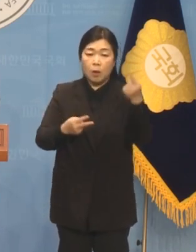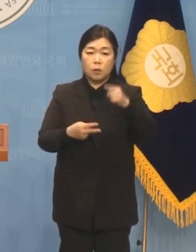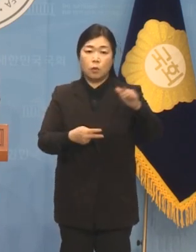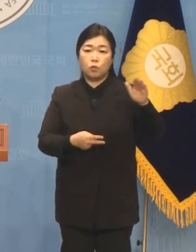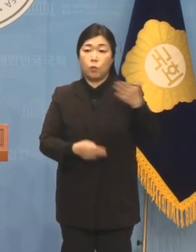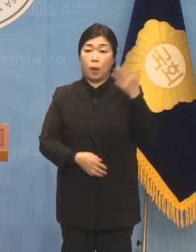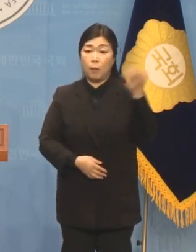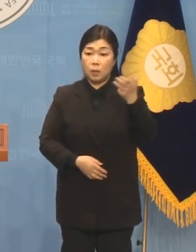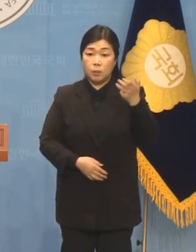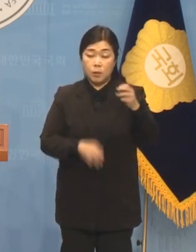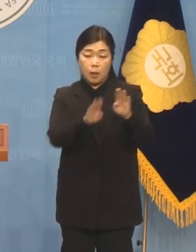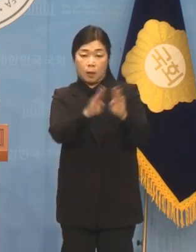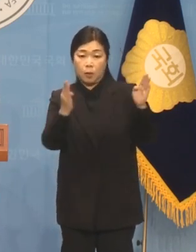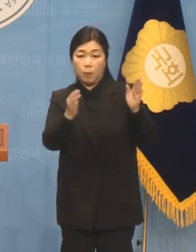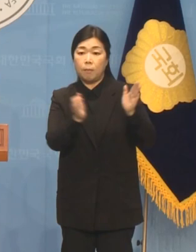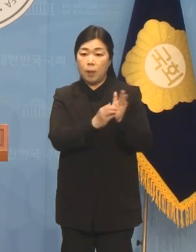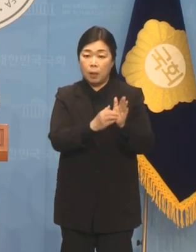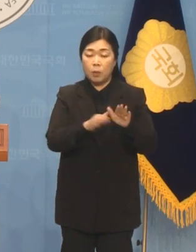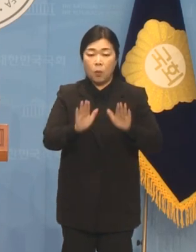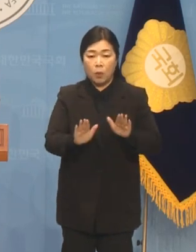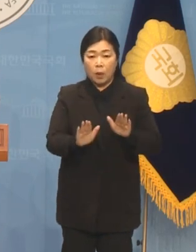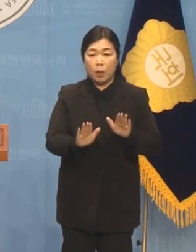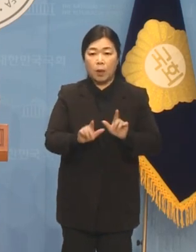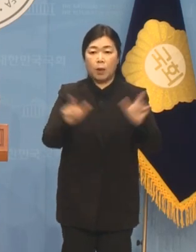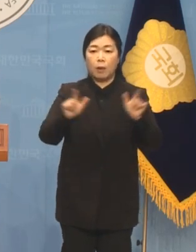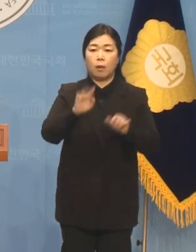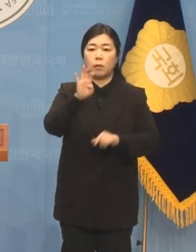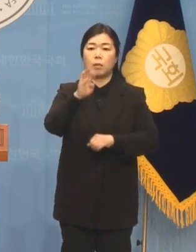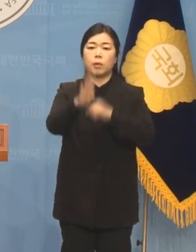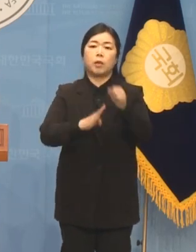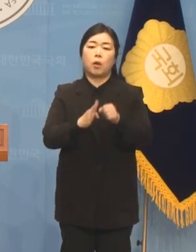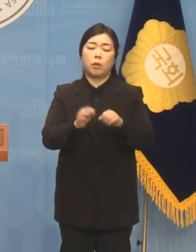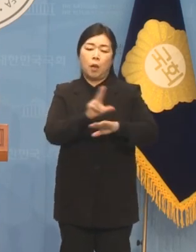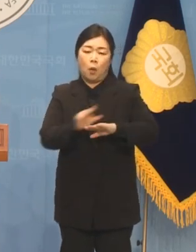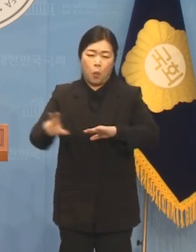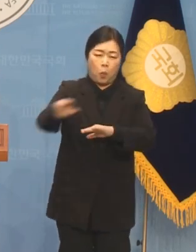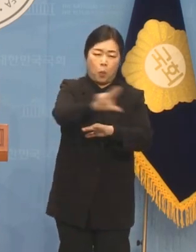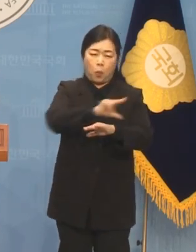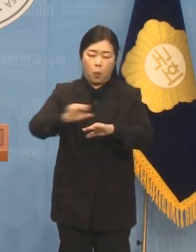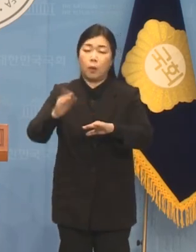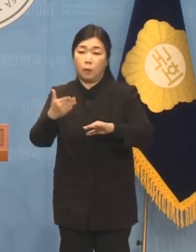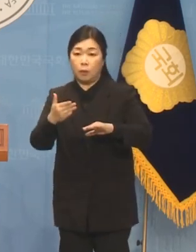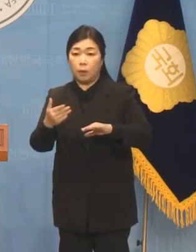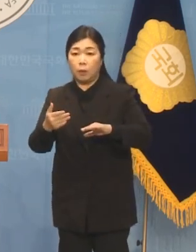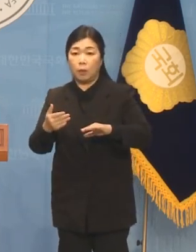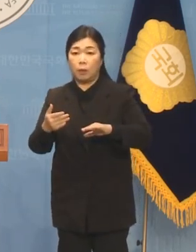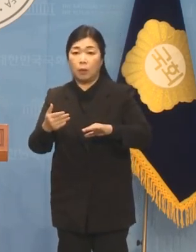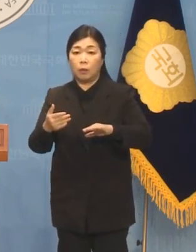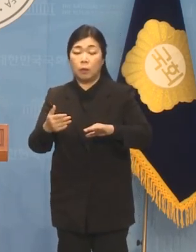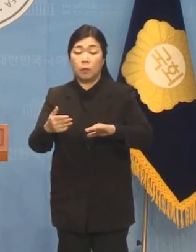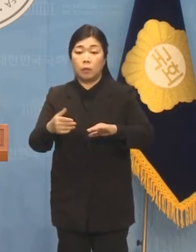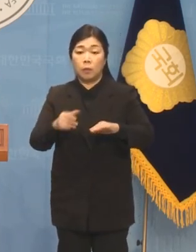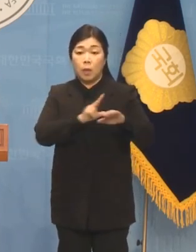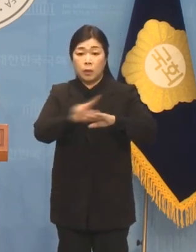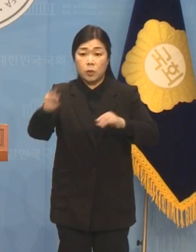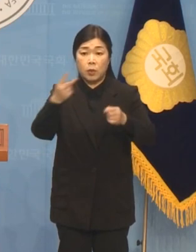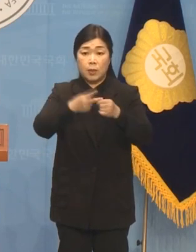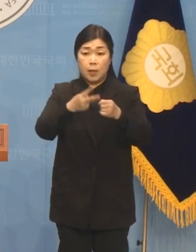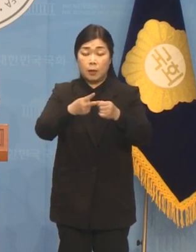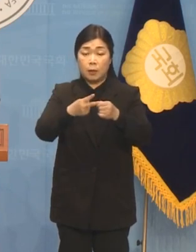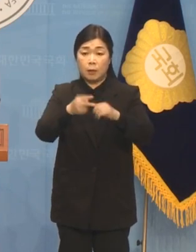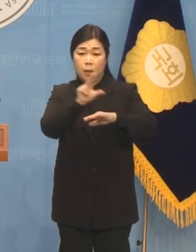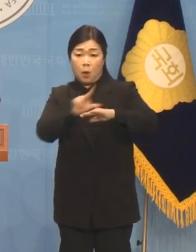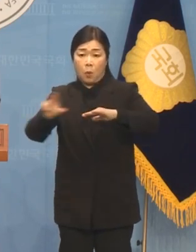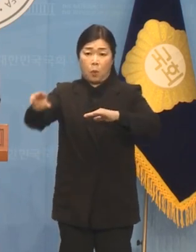올해로 44년째를 맞고 있다. 도심 한복판 도로 위에 우뚝 솟은 2호선 공준철로